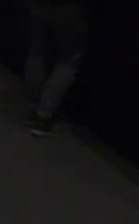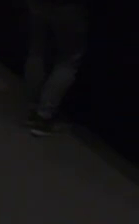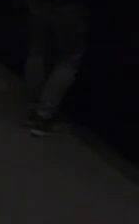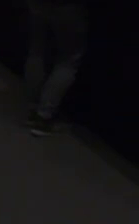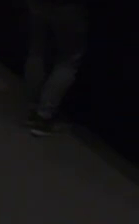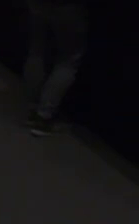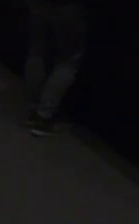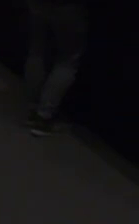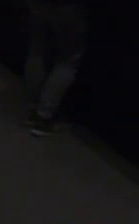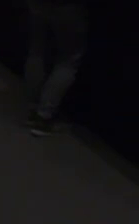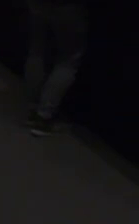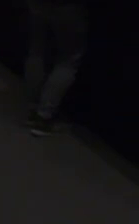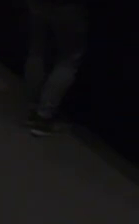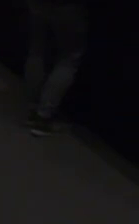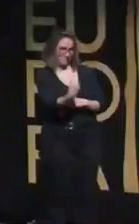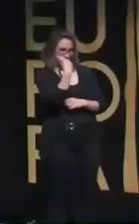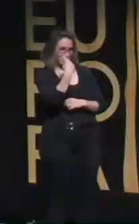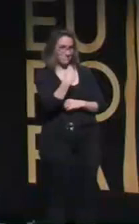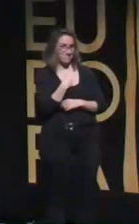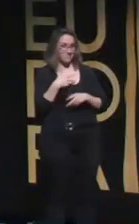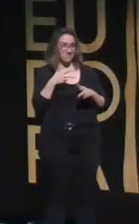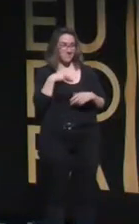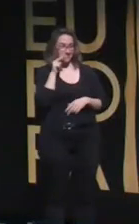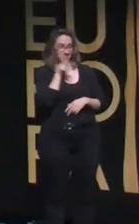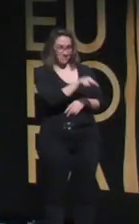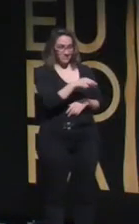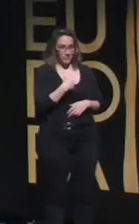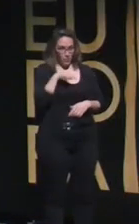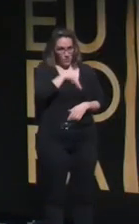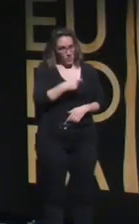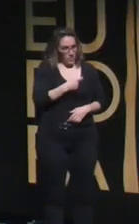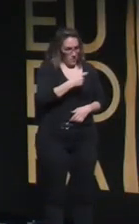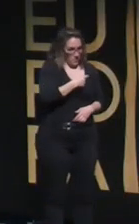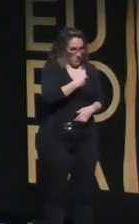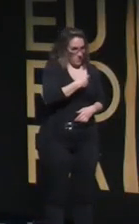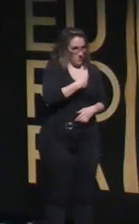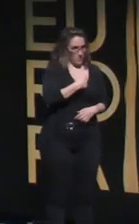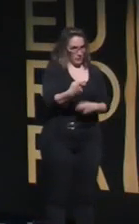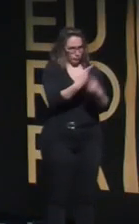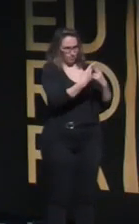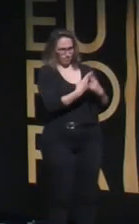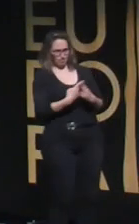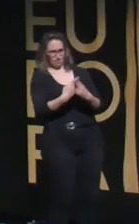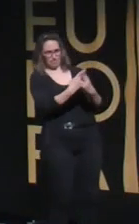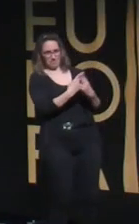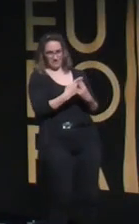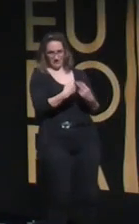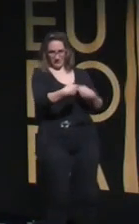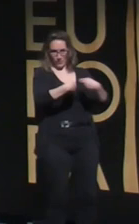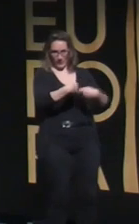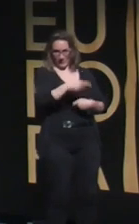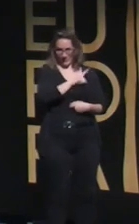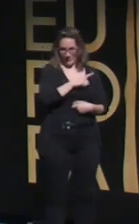Y como le tengo mucho cariño a mi sobrina, cuando la he visto de sentada, digo, hostia, que hoy me la juego, hoy me la juego, hoy me la juego de verdad. Bueno, a